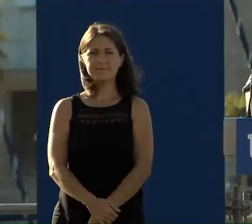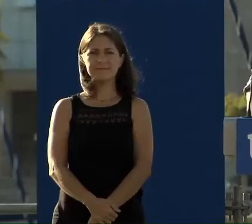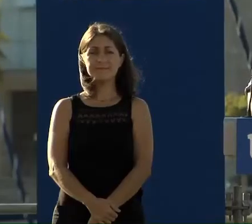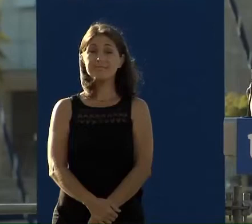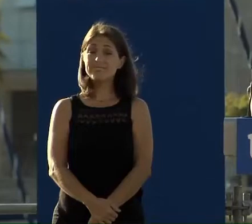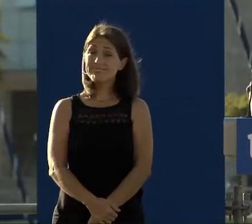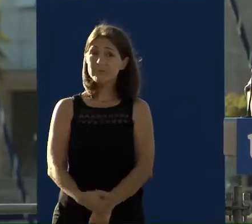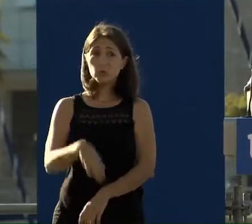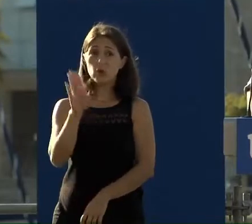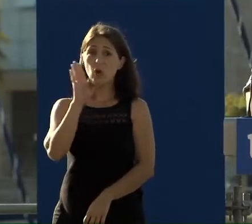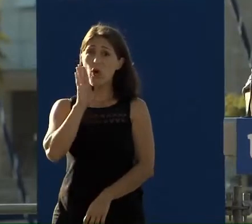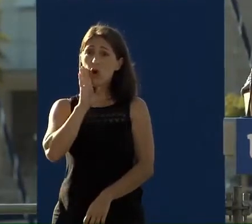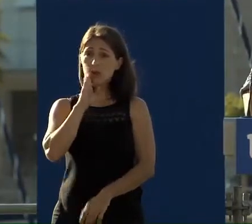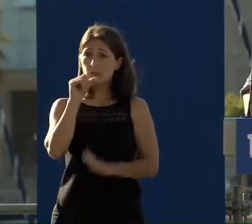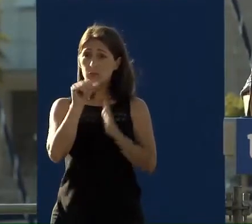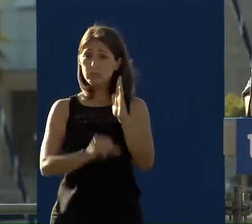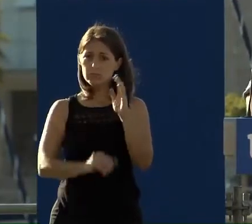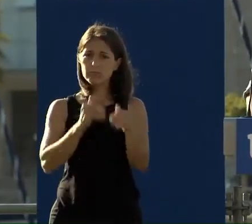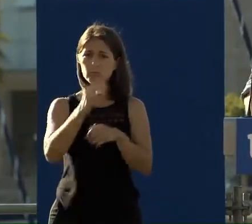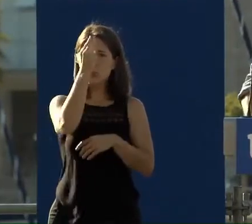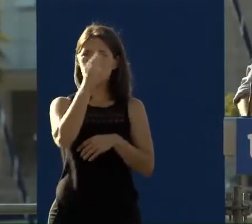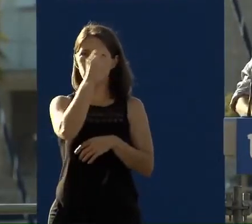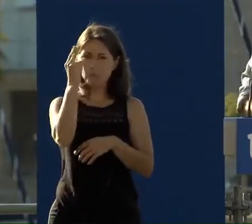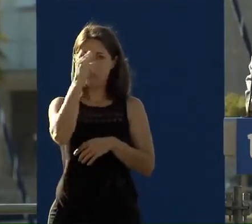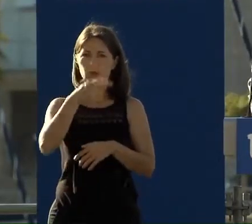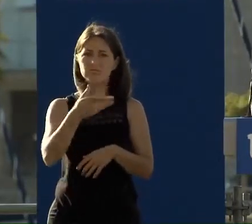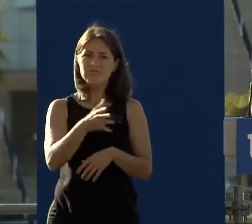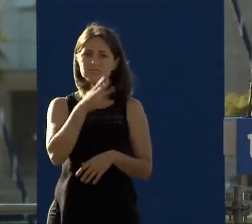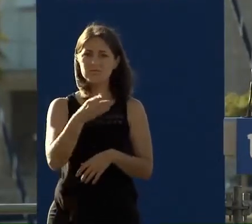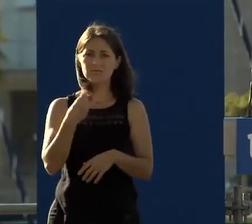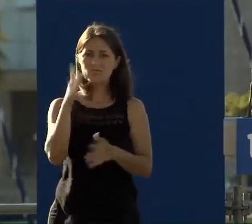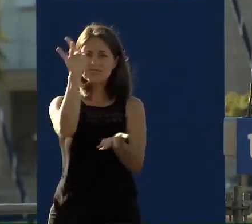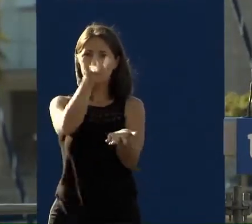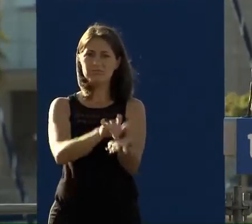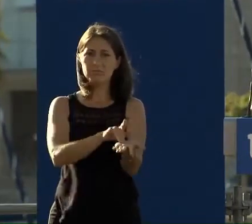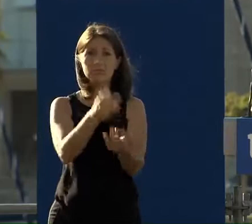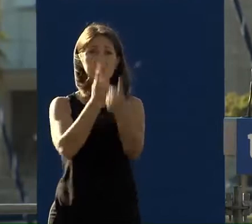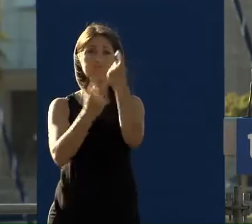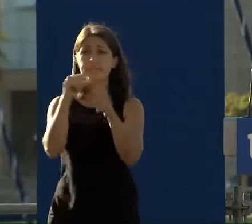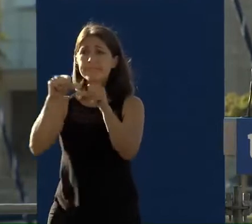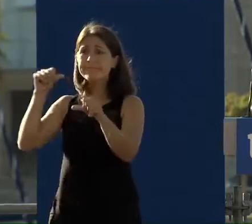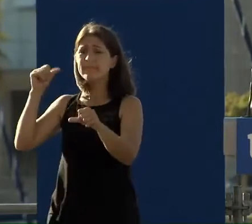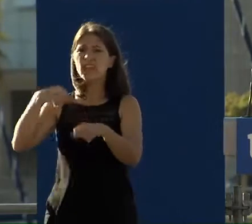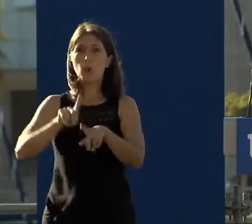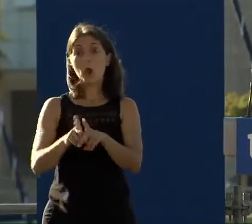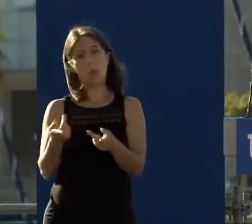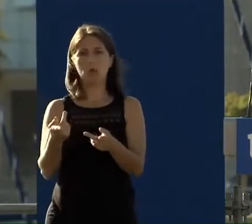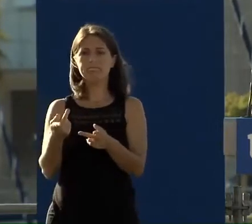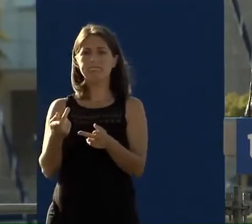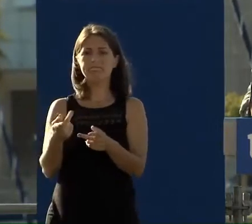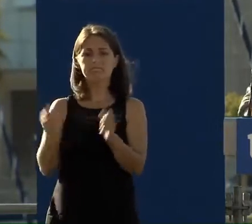E todo iso vai acontecer este domingo. Así que as enquisas estes días nos dan empate